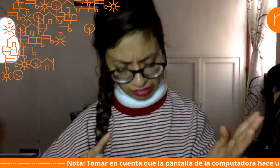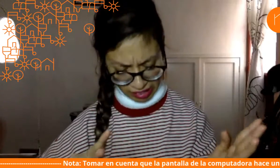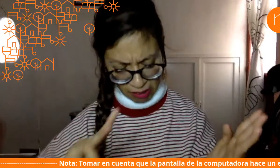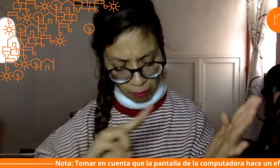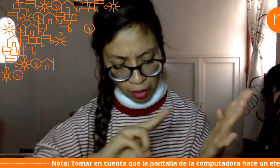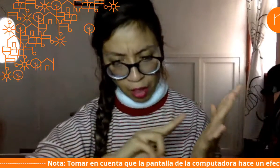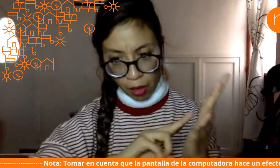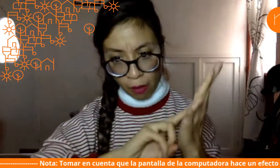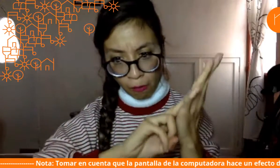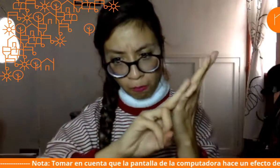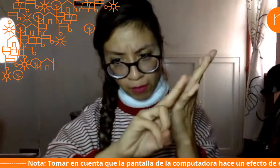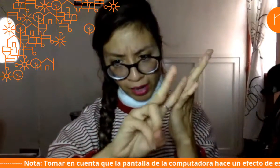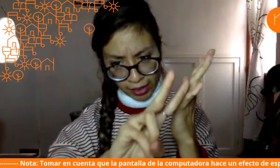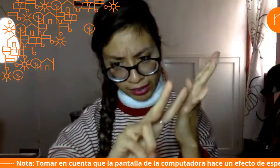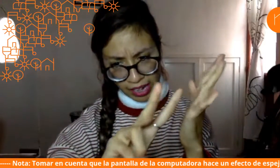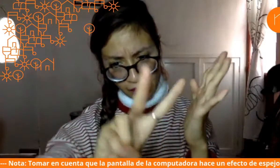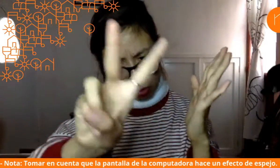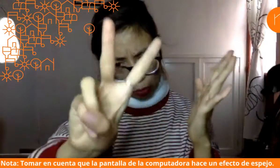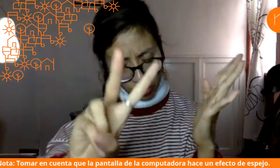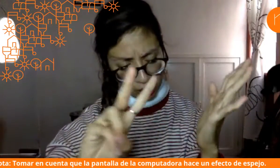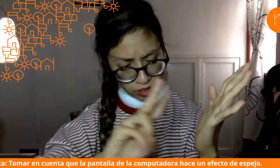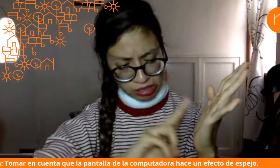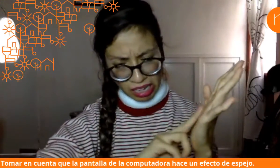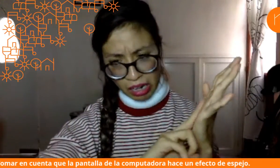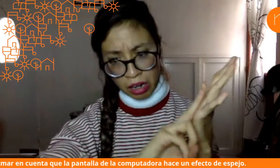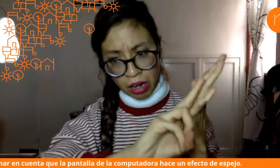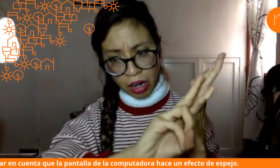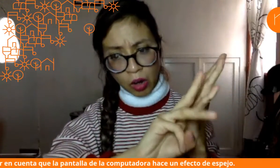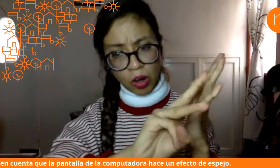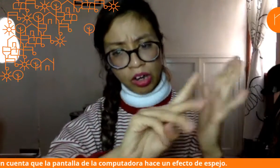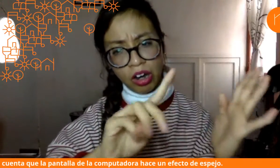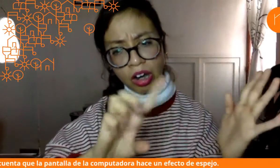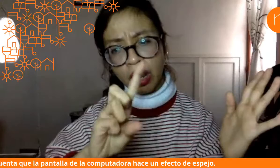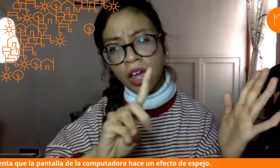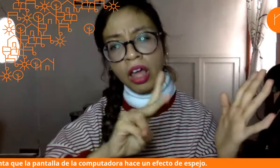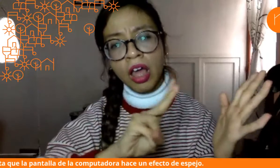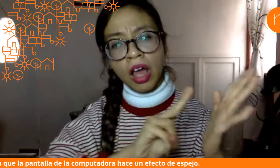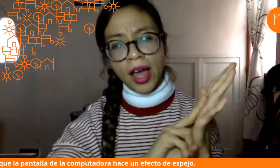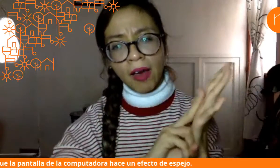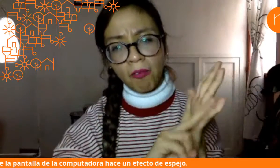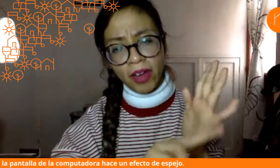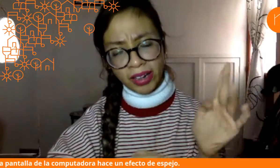fluorescente, verde, acuérdense, color verde